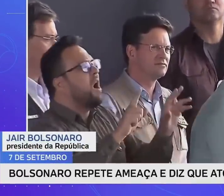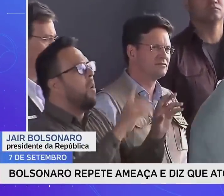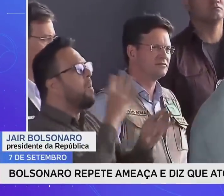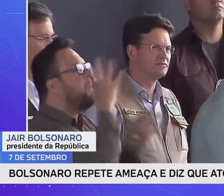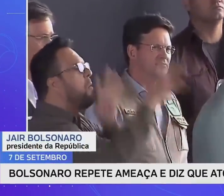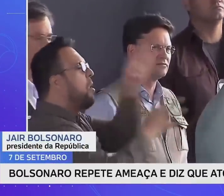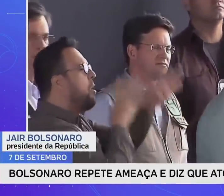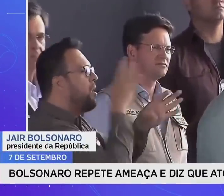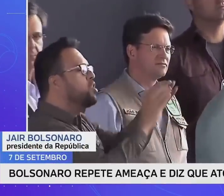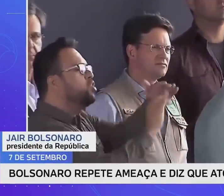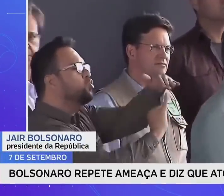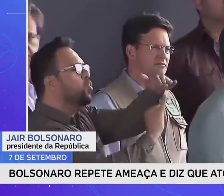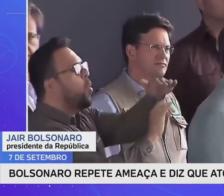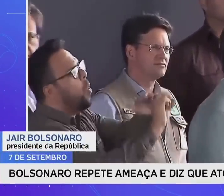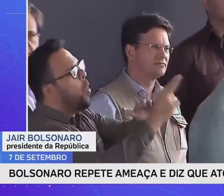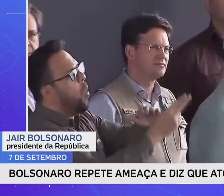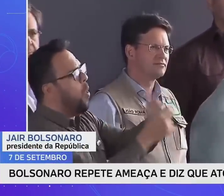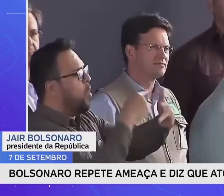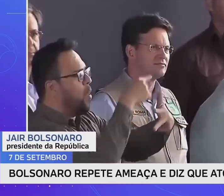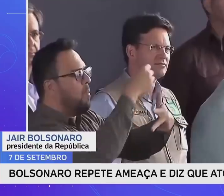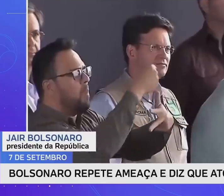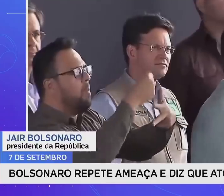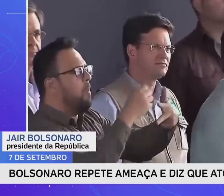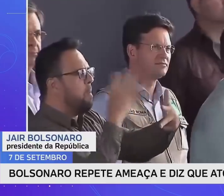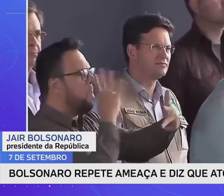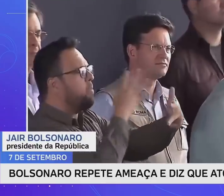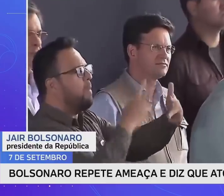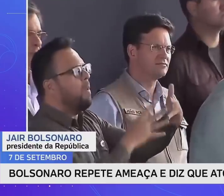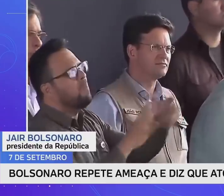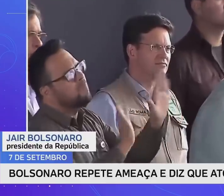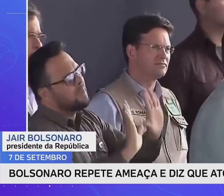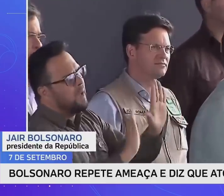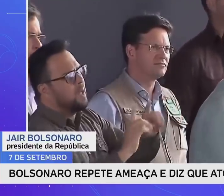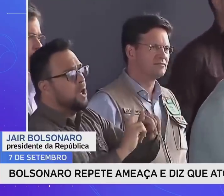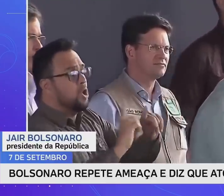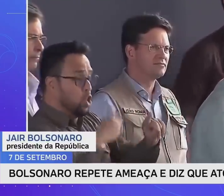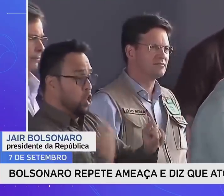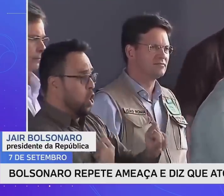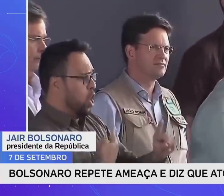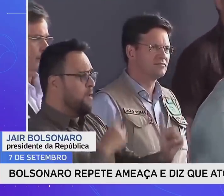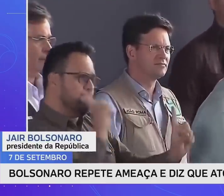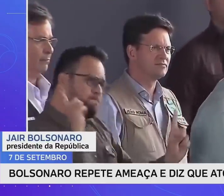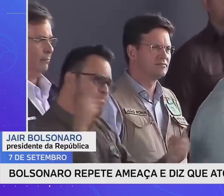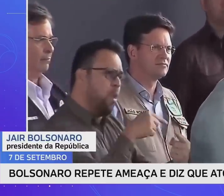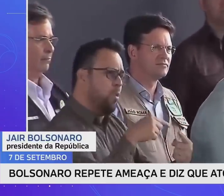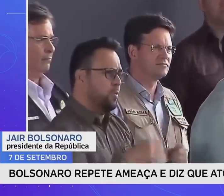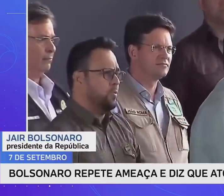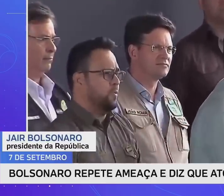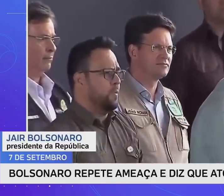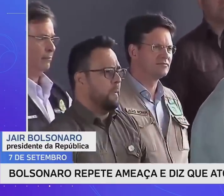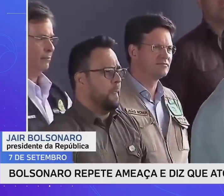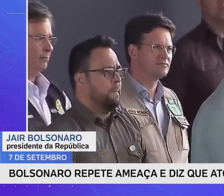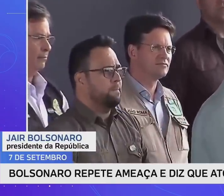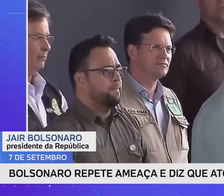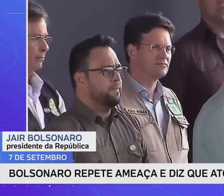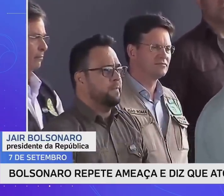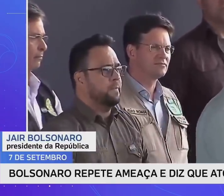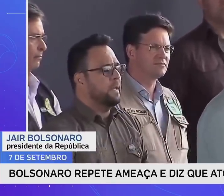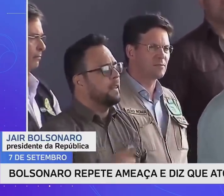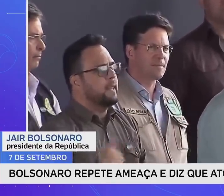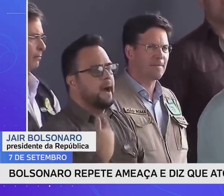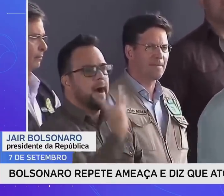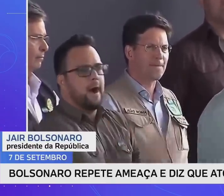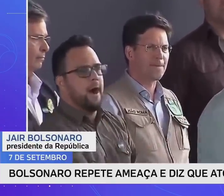instituições ou poderes somos pontuais e não se podemos